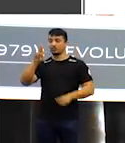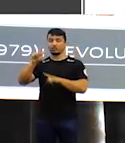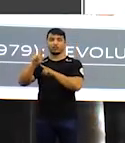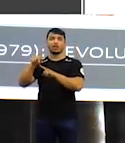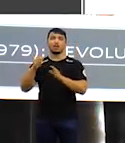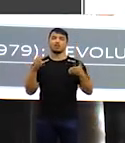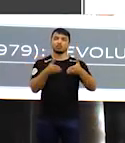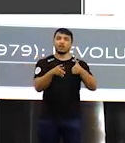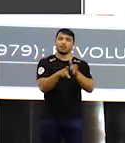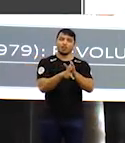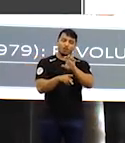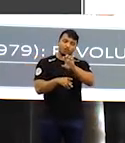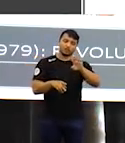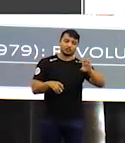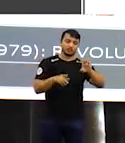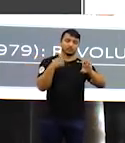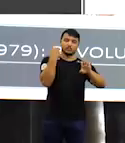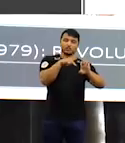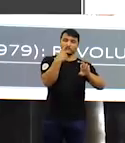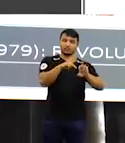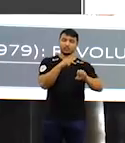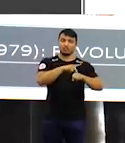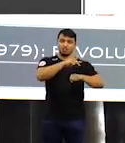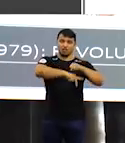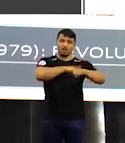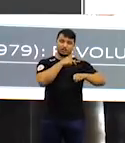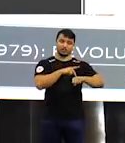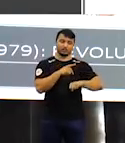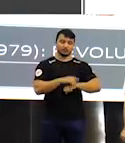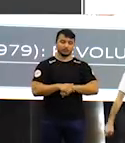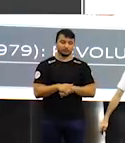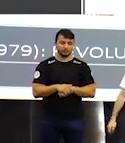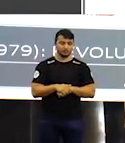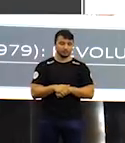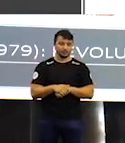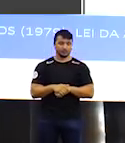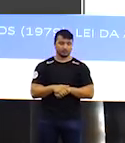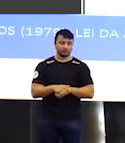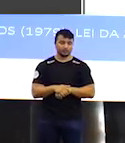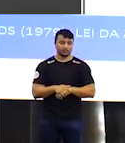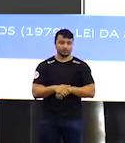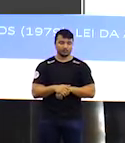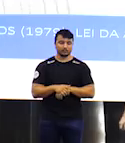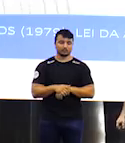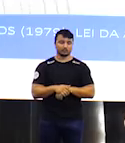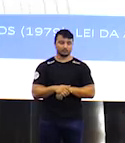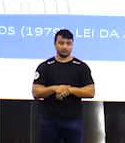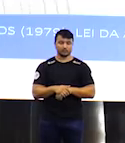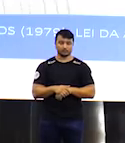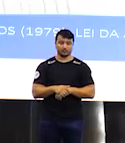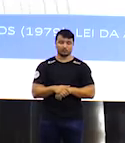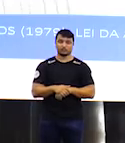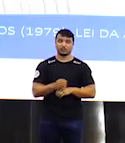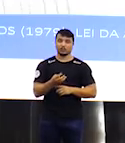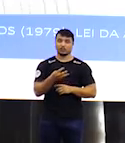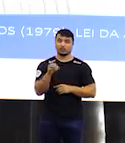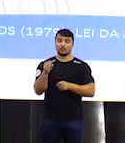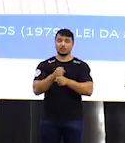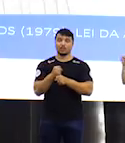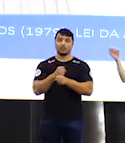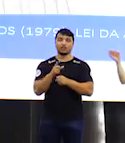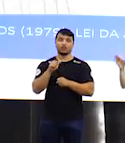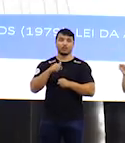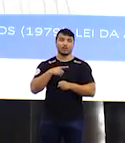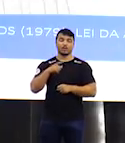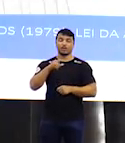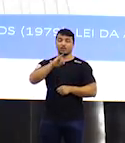um esquerdismo nicaragüense, certo? Mas vamos seguir. Mais um. 40 anos